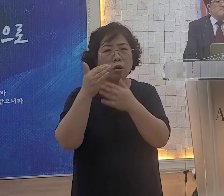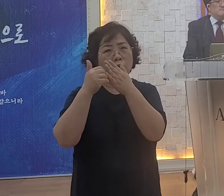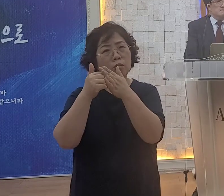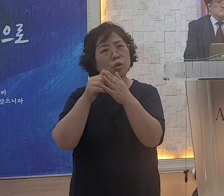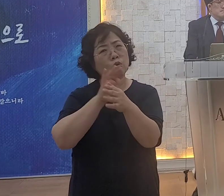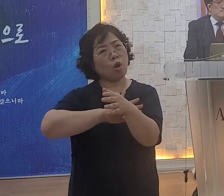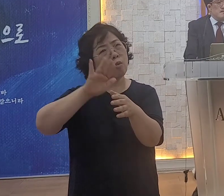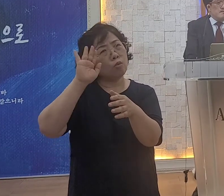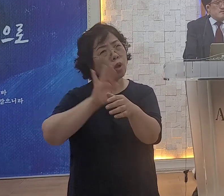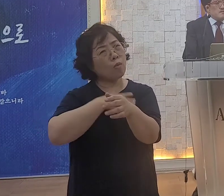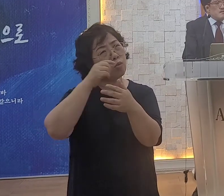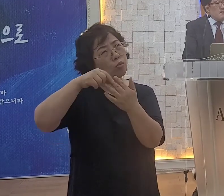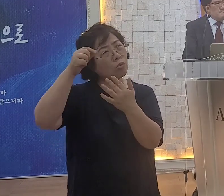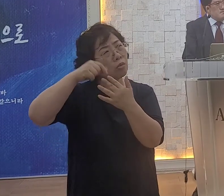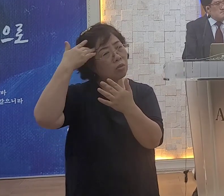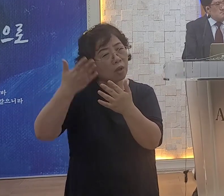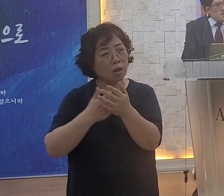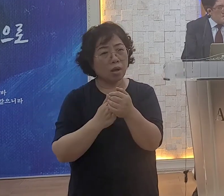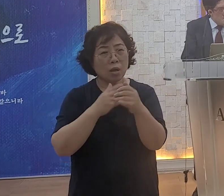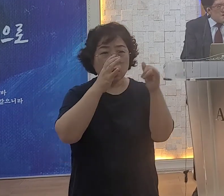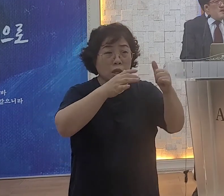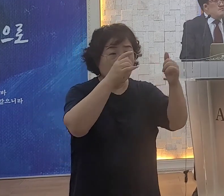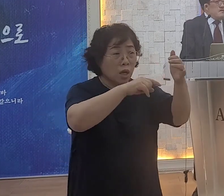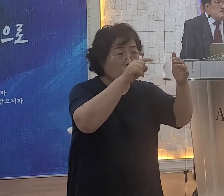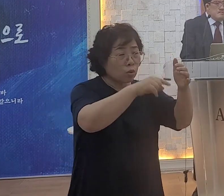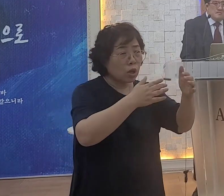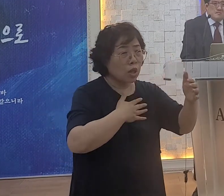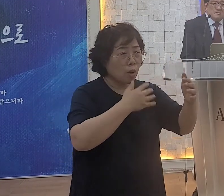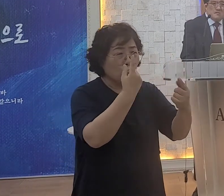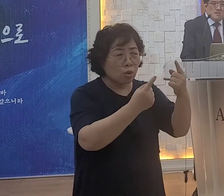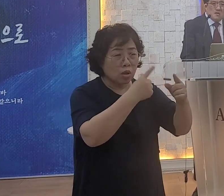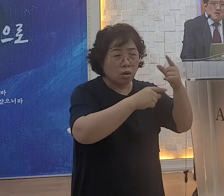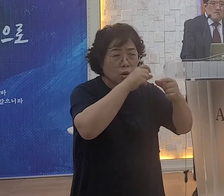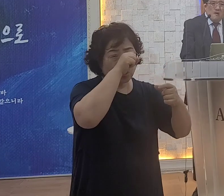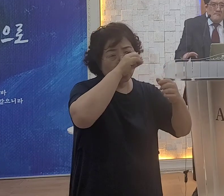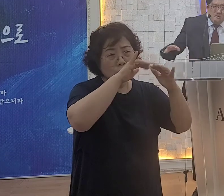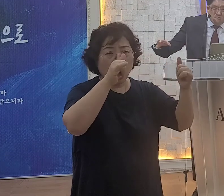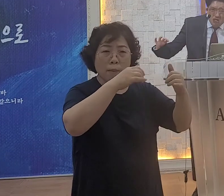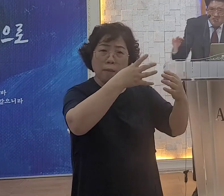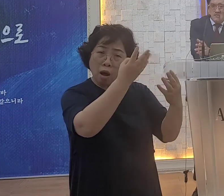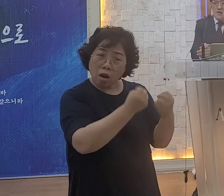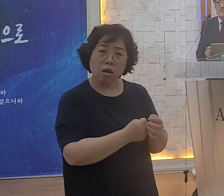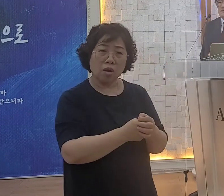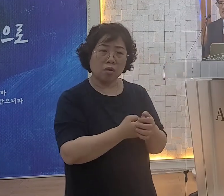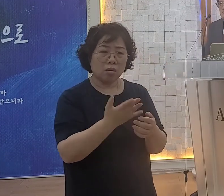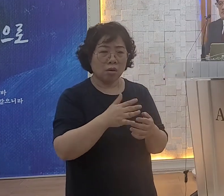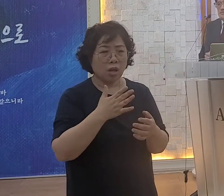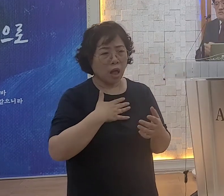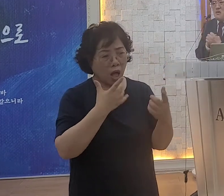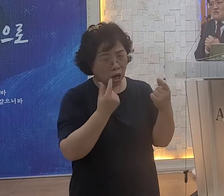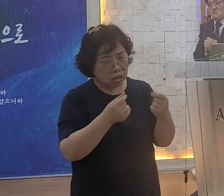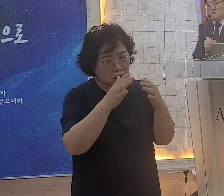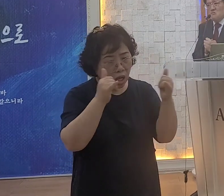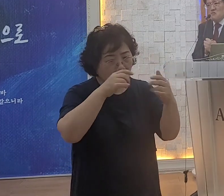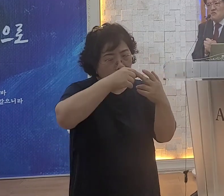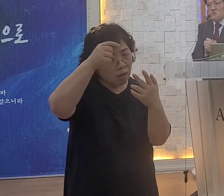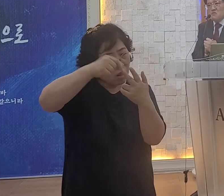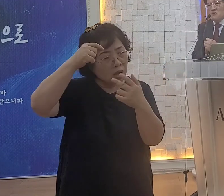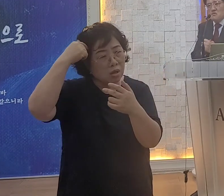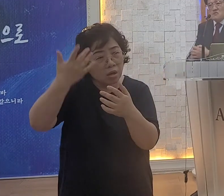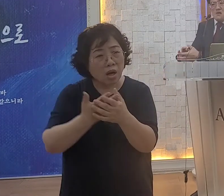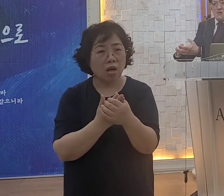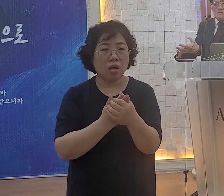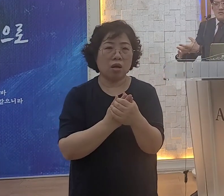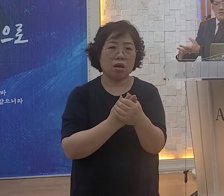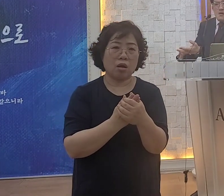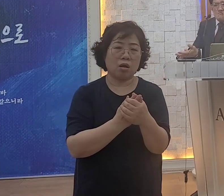거 아니에요? 세상에 나보다 더 좋은 사람이 얼마나 많은데 왜 하필 우리 같은 사람을 지금 선택해가지고